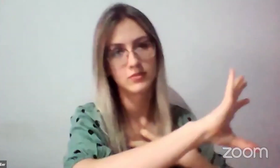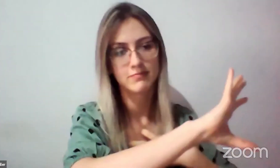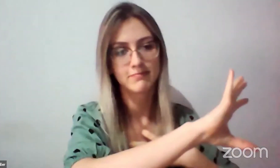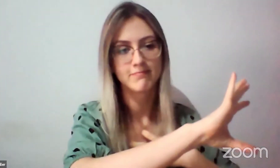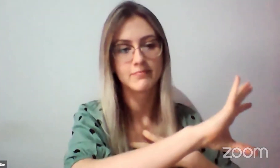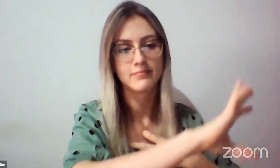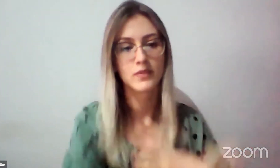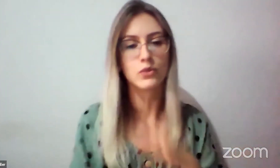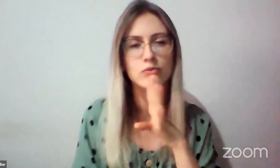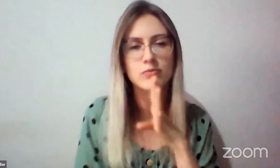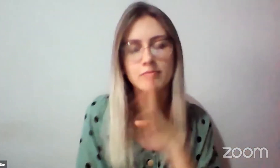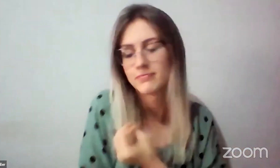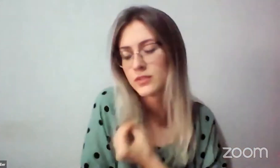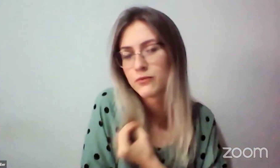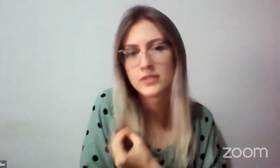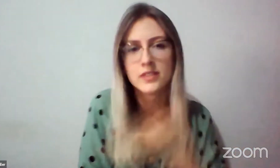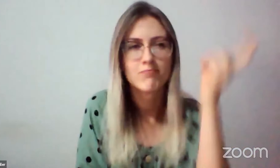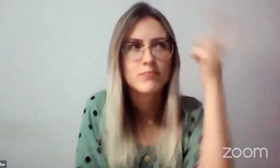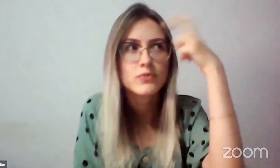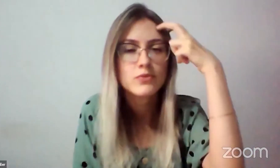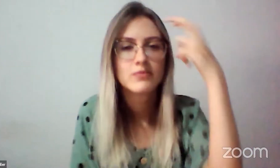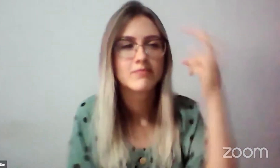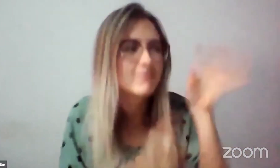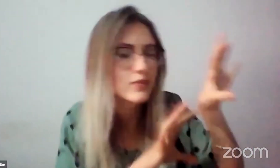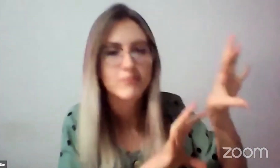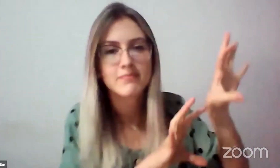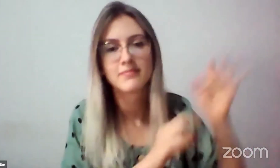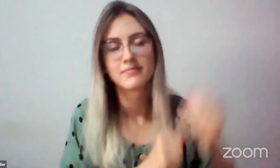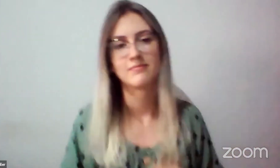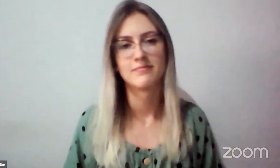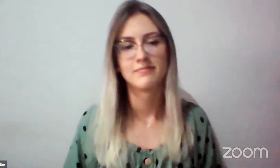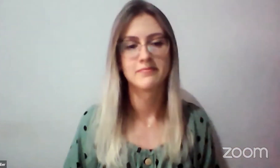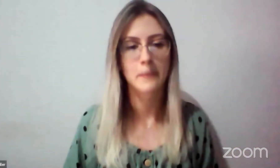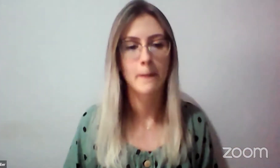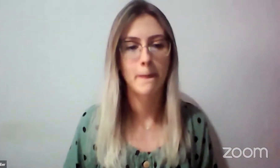Que é preciso ter empatia com o surdo. Conhecer a vida, a cultura, o jeito dele.